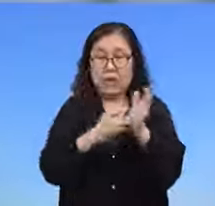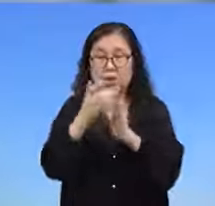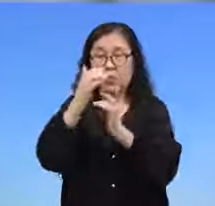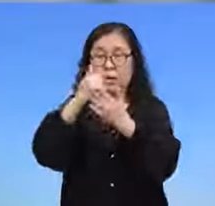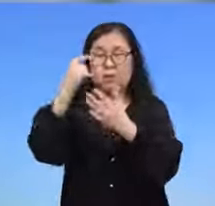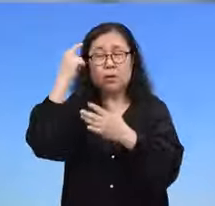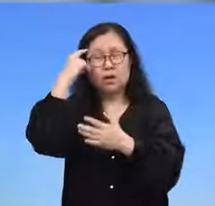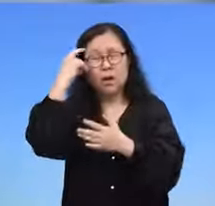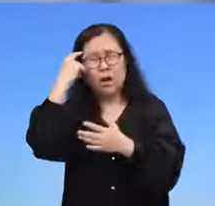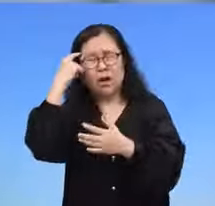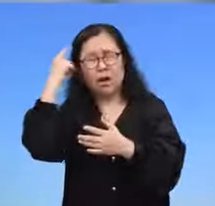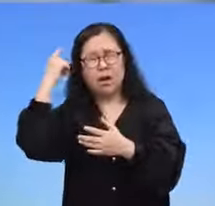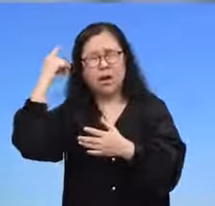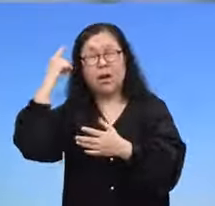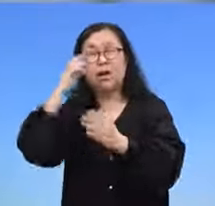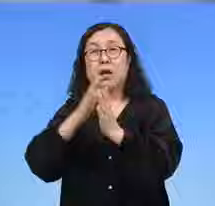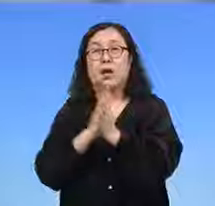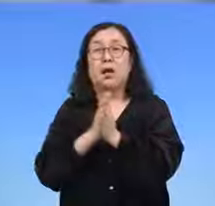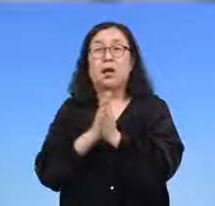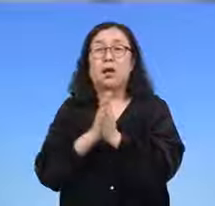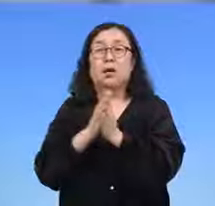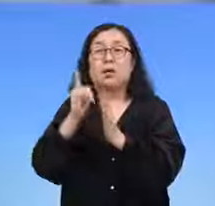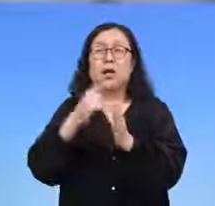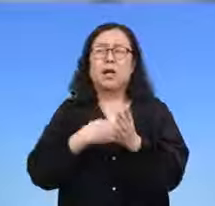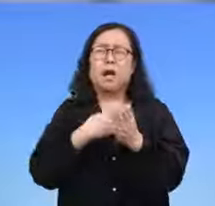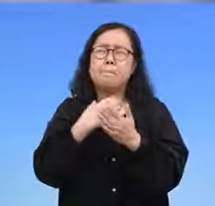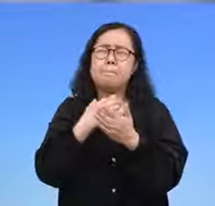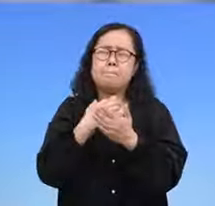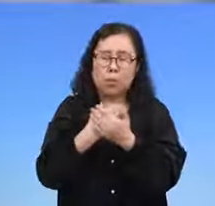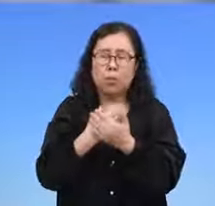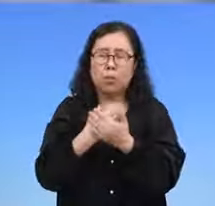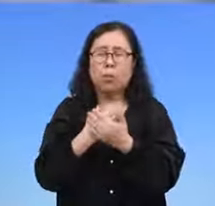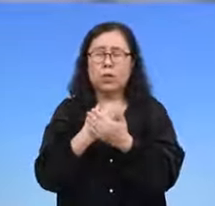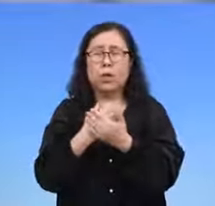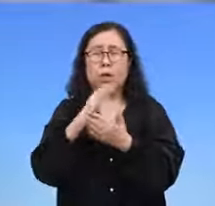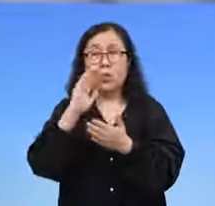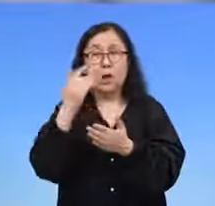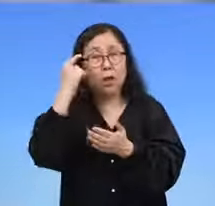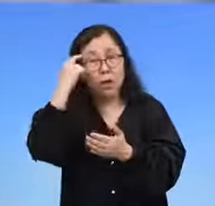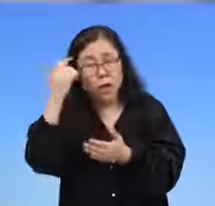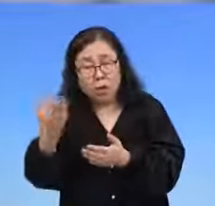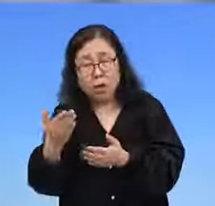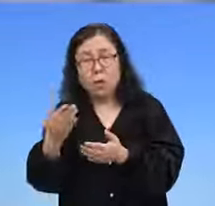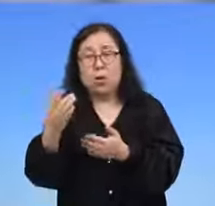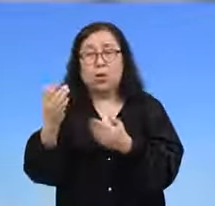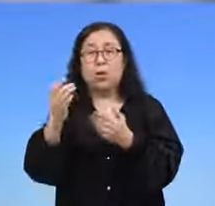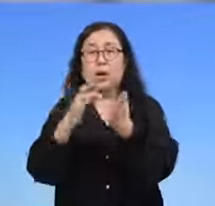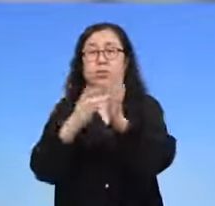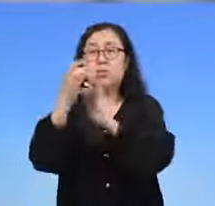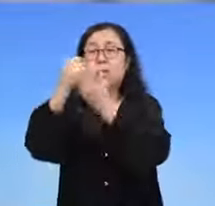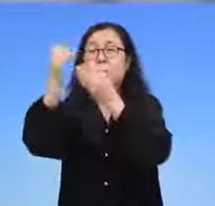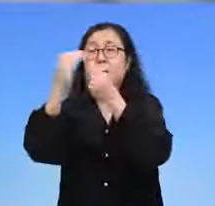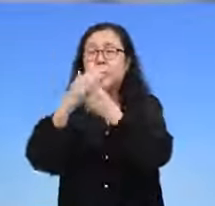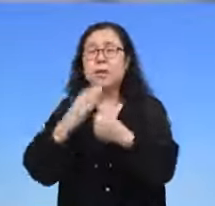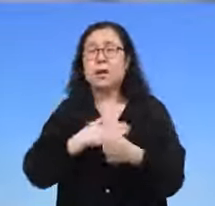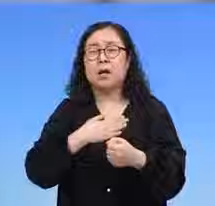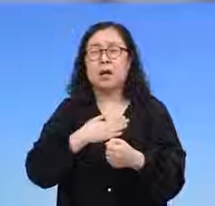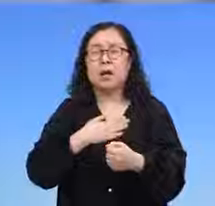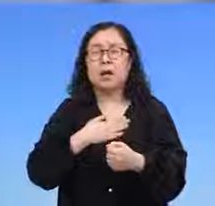상상을 하니까 그것이 왜 제게 감동이 됩니까? 그래서 제가 살아났거든요. 가장